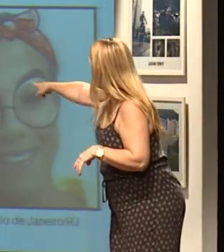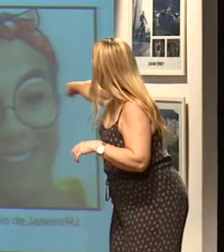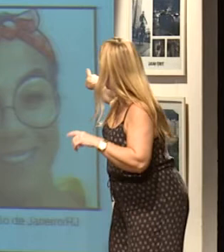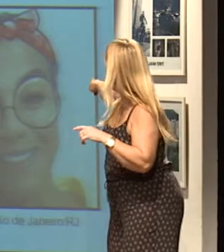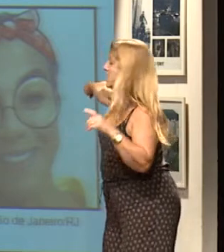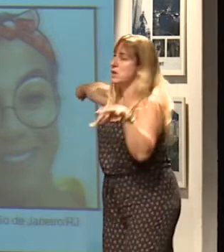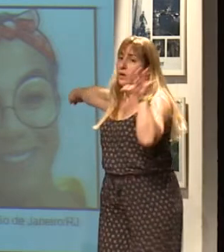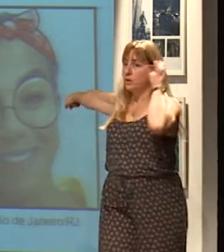estados.